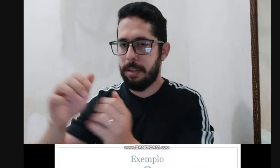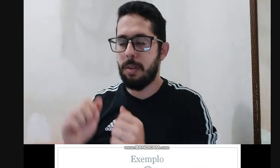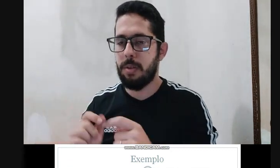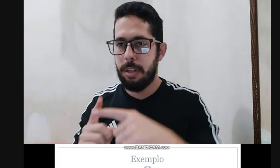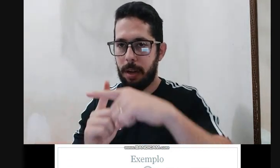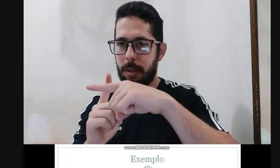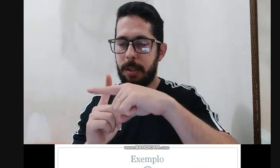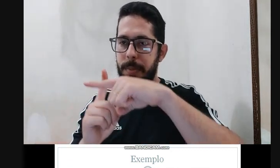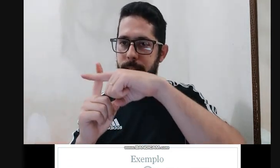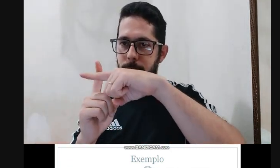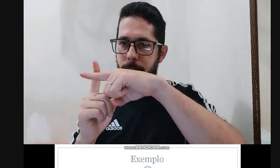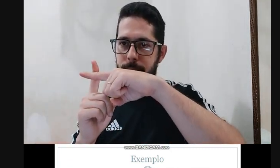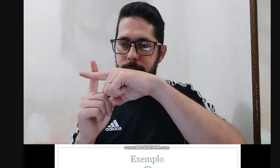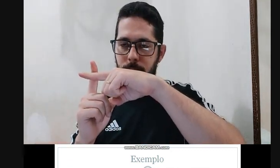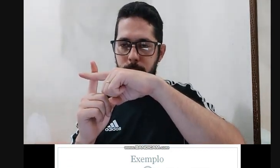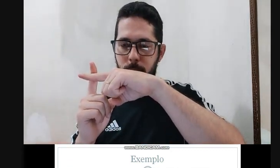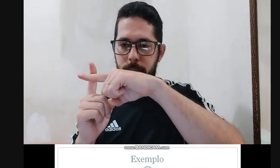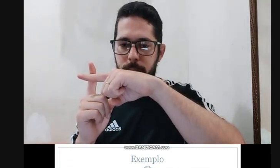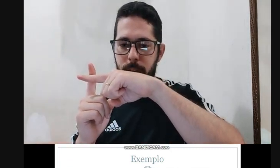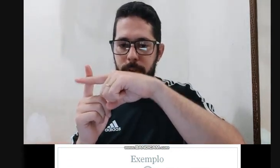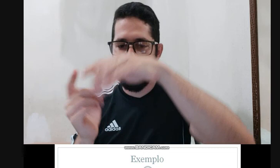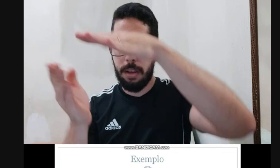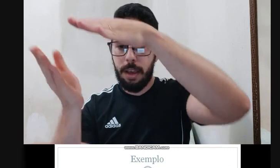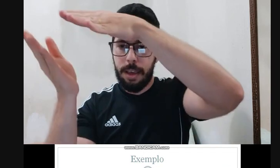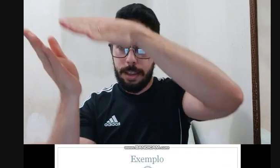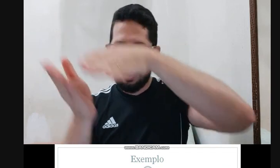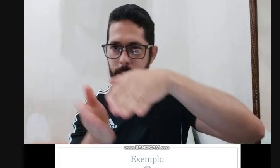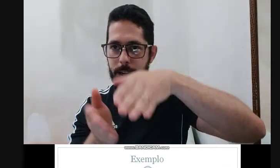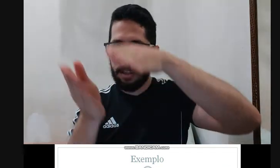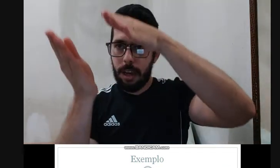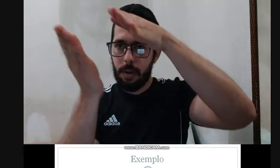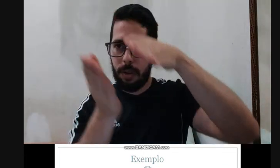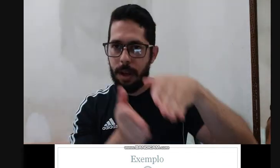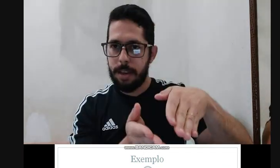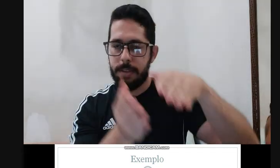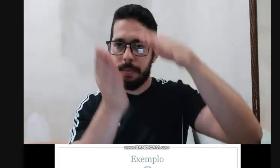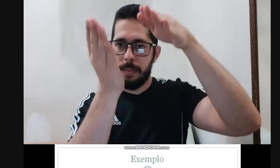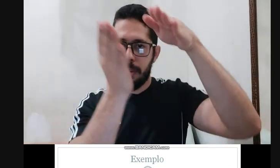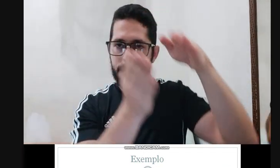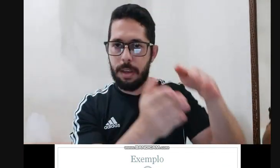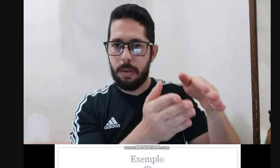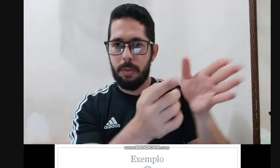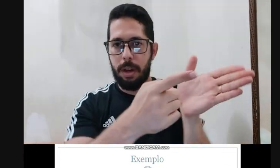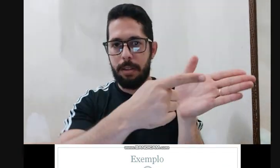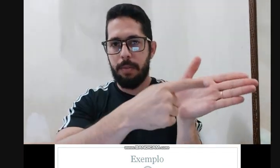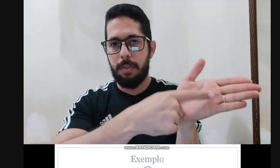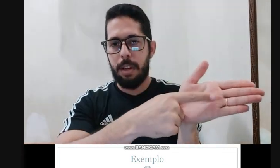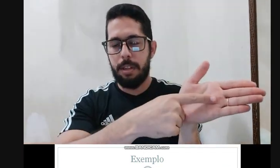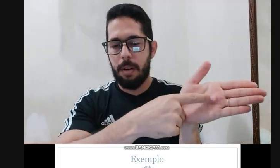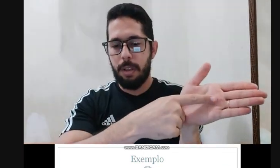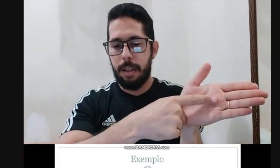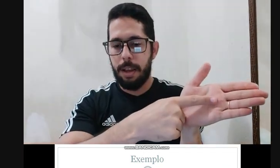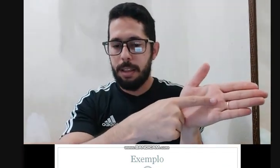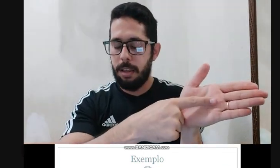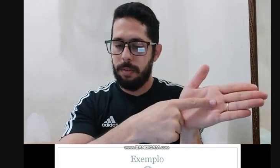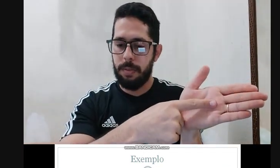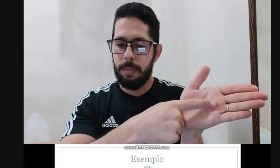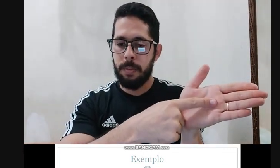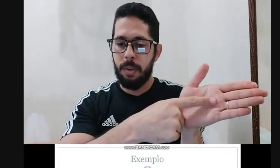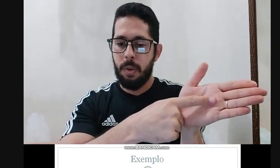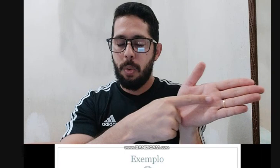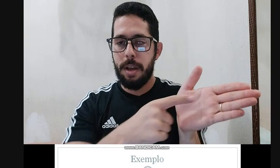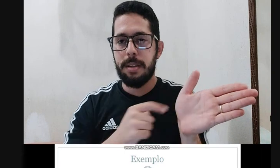nessa direção, que são as diagonais principais, que serão as positivas, e 3 diagonais secundárias, que vão ser as diagonais